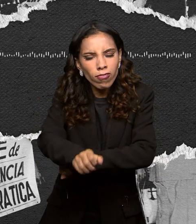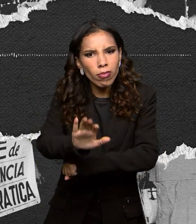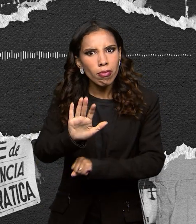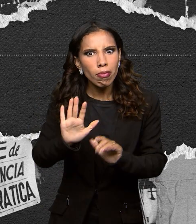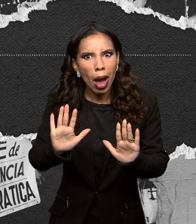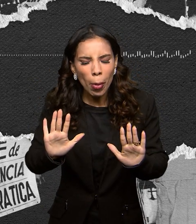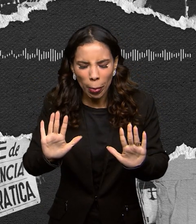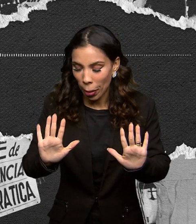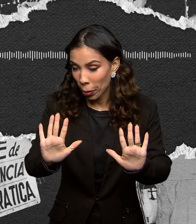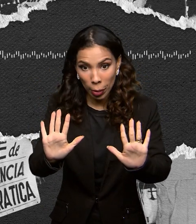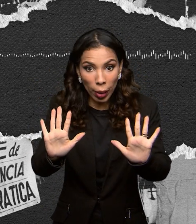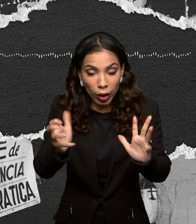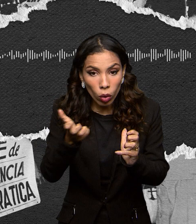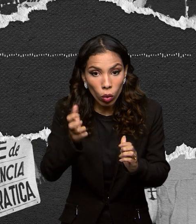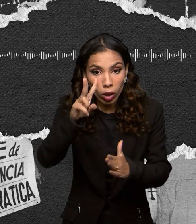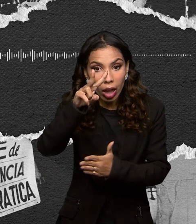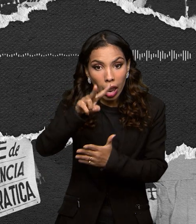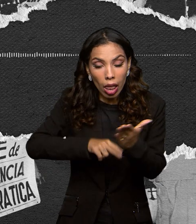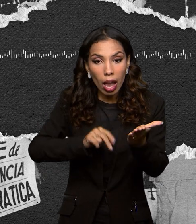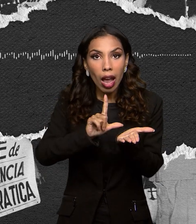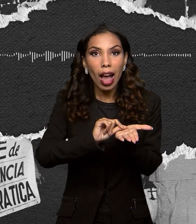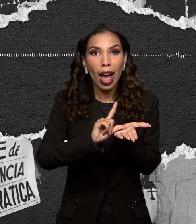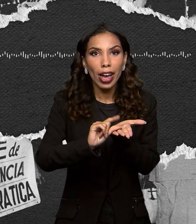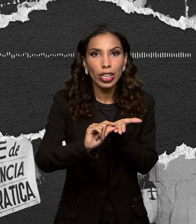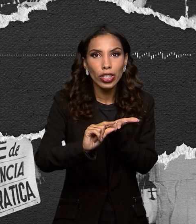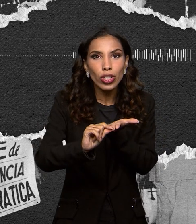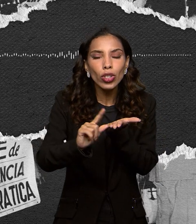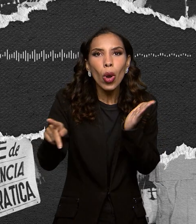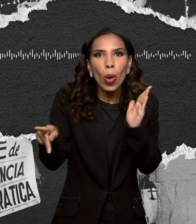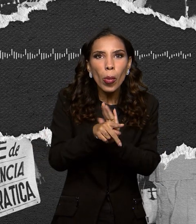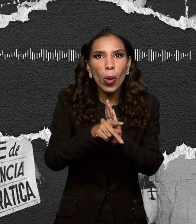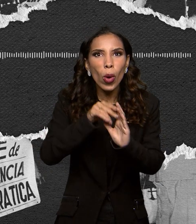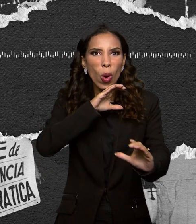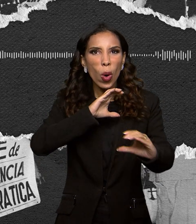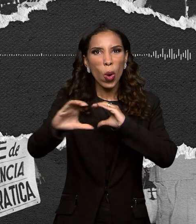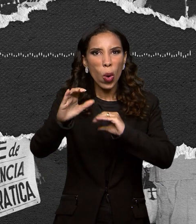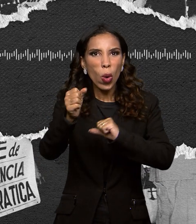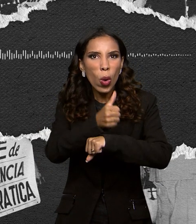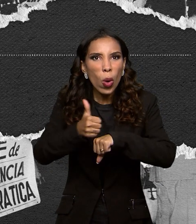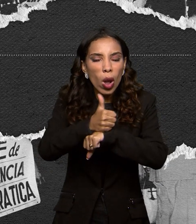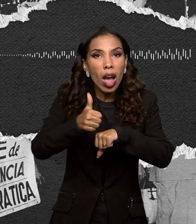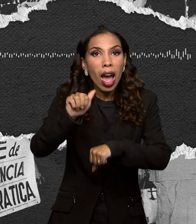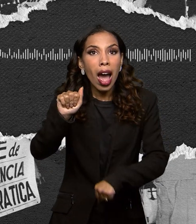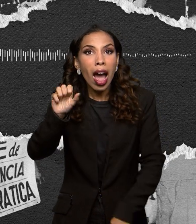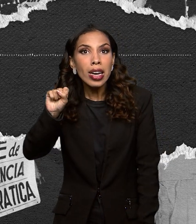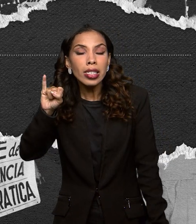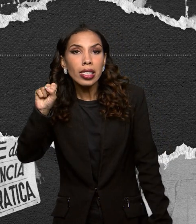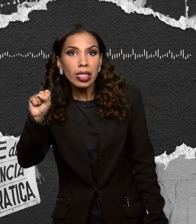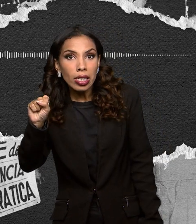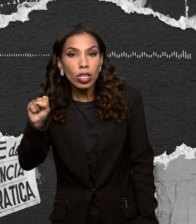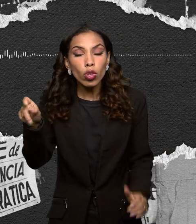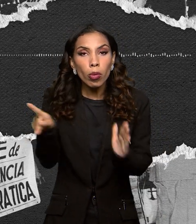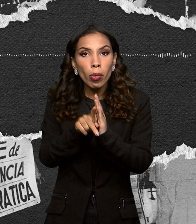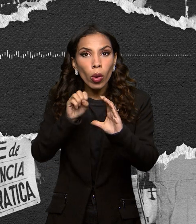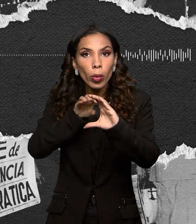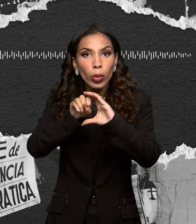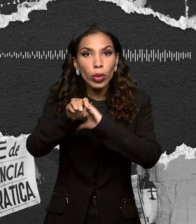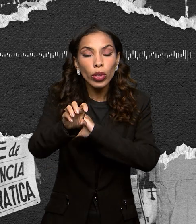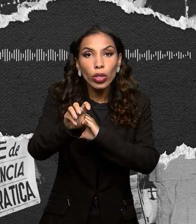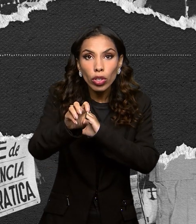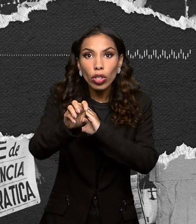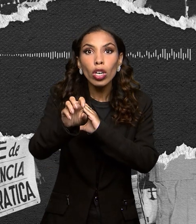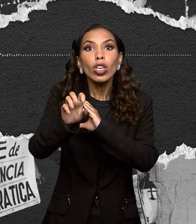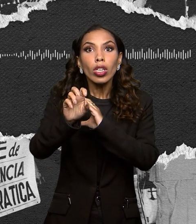isso aqui eu quero ler, tá? Um artigo do magnata das comunicações, o todo-poderoso Assis Chateaubriand, no Globo, transcrito do